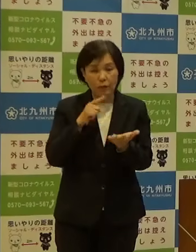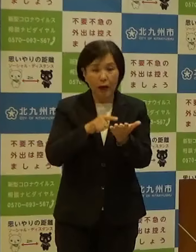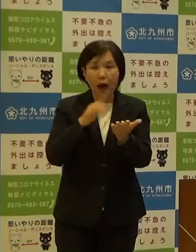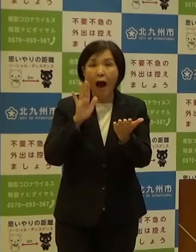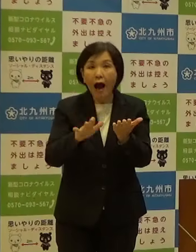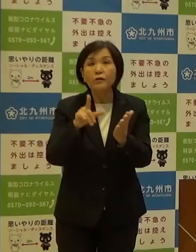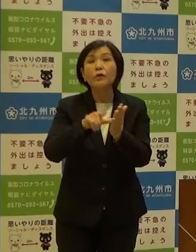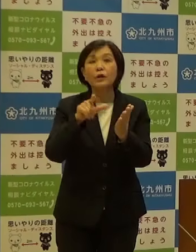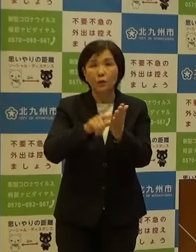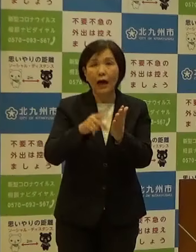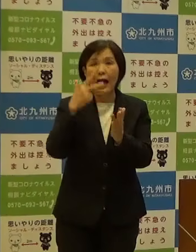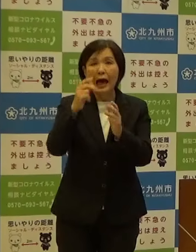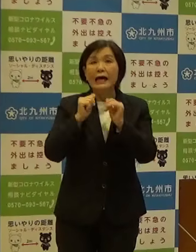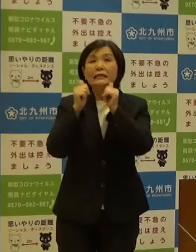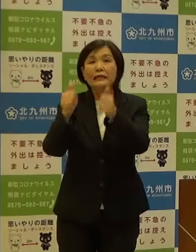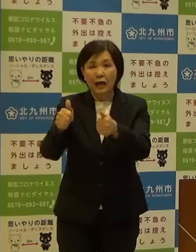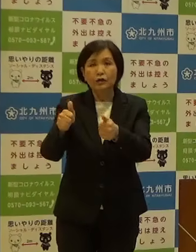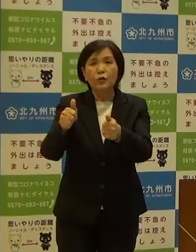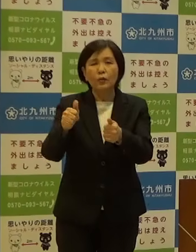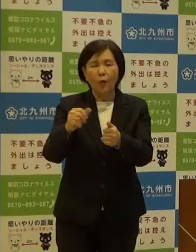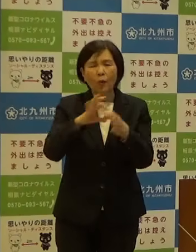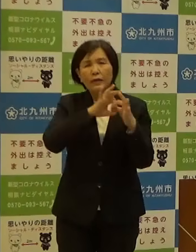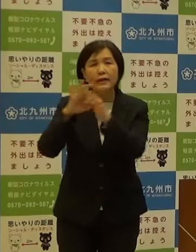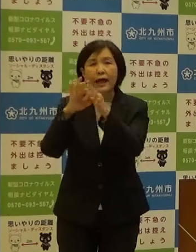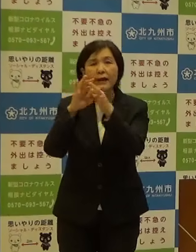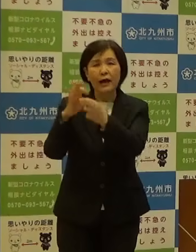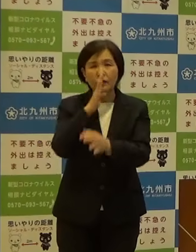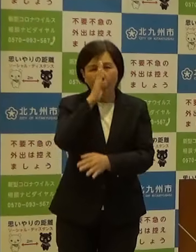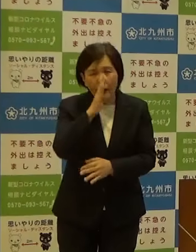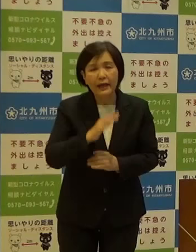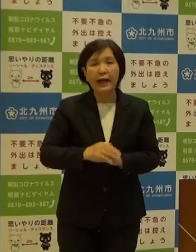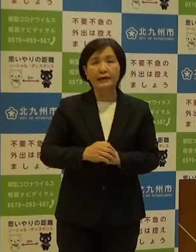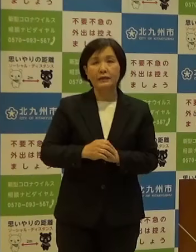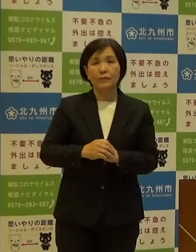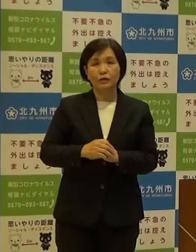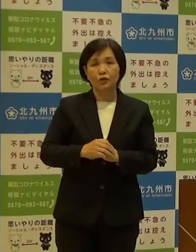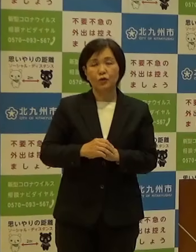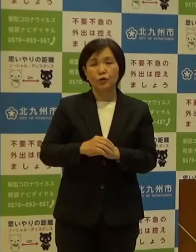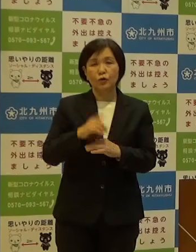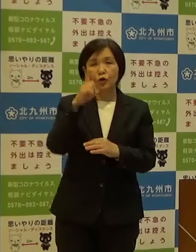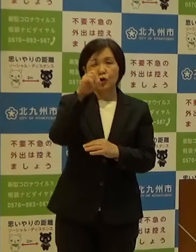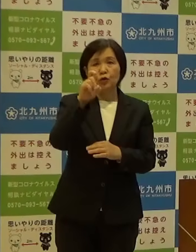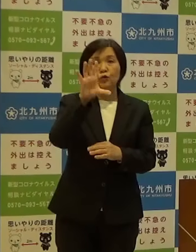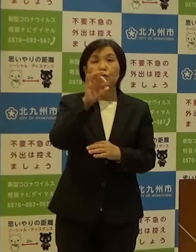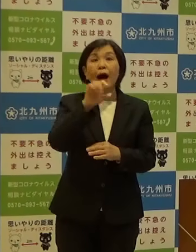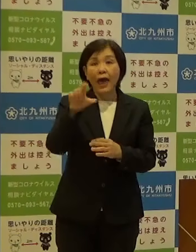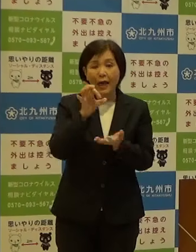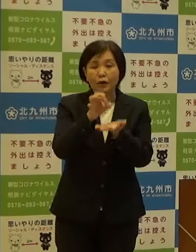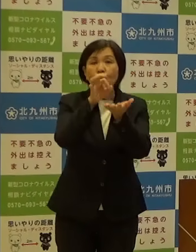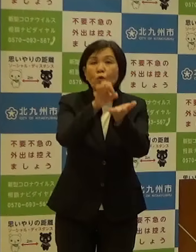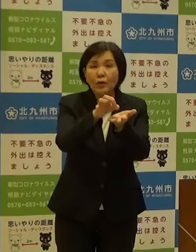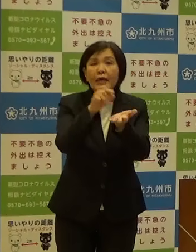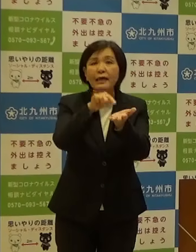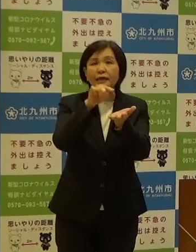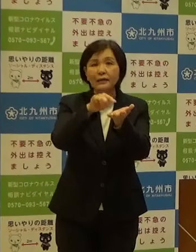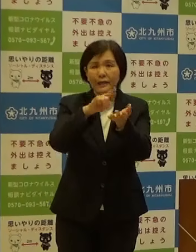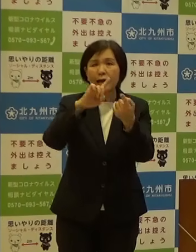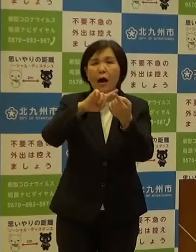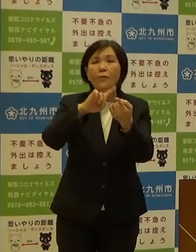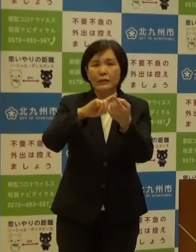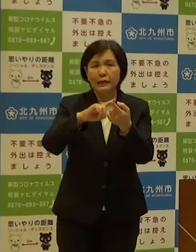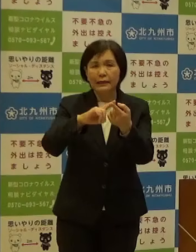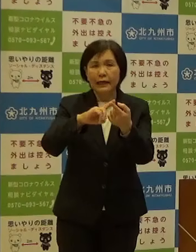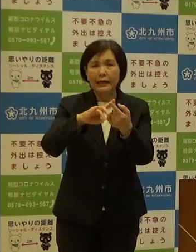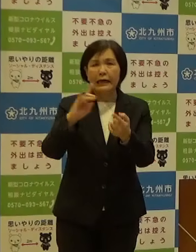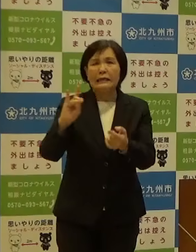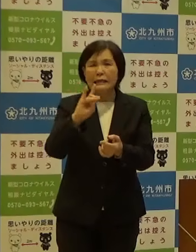市役所の方にご一報いただきたいのであります。この給付金に便乗した作業を絶対に我々は許